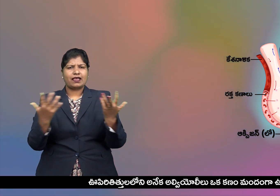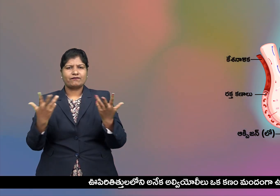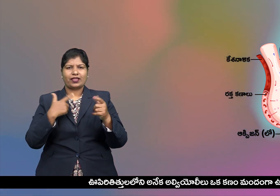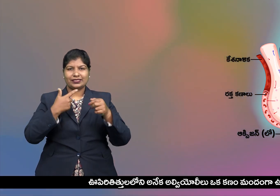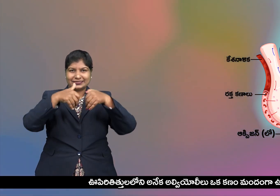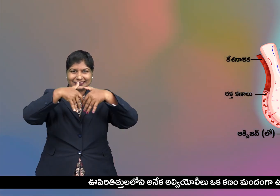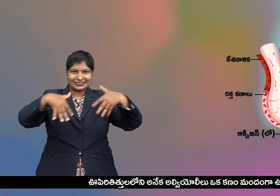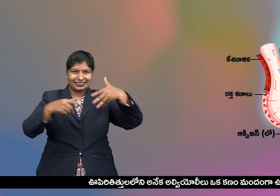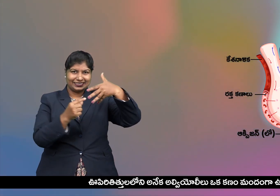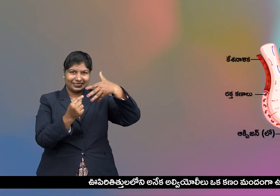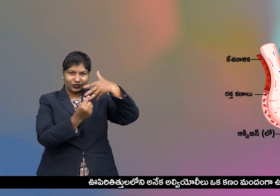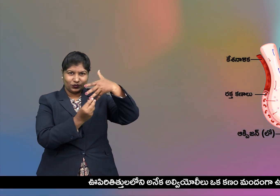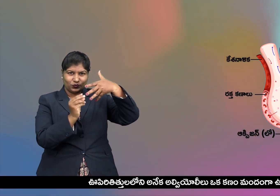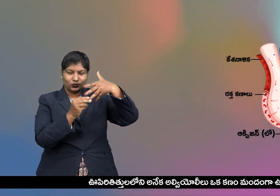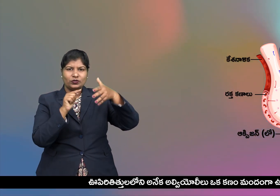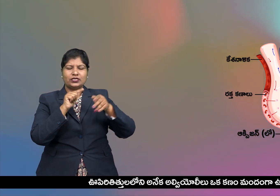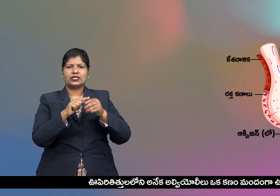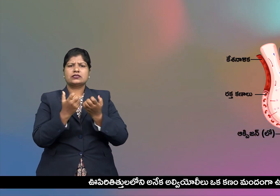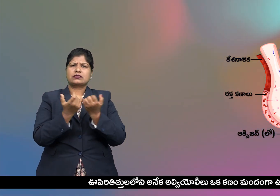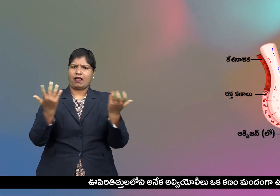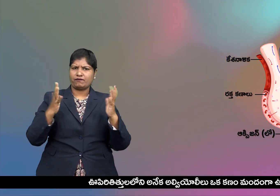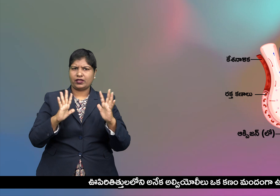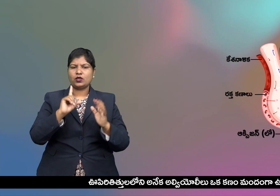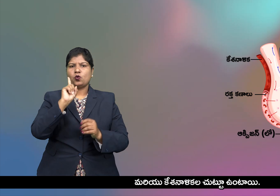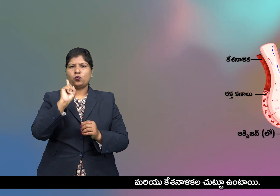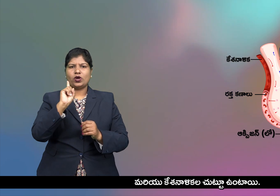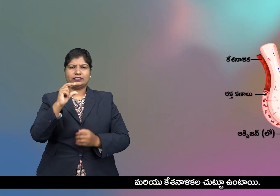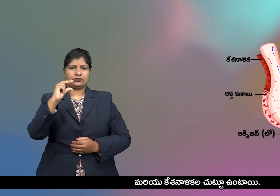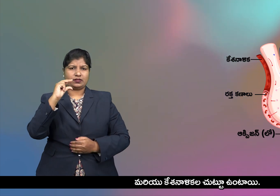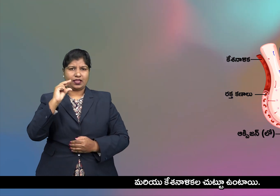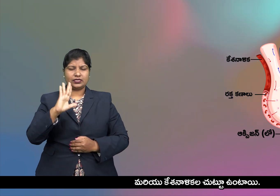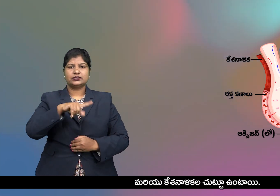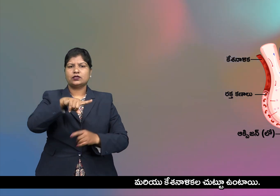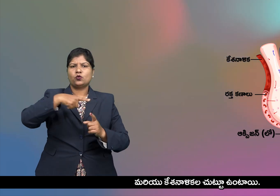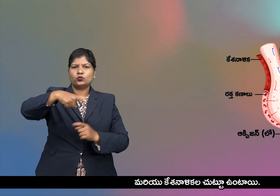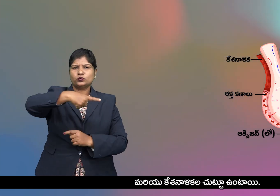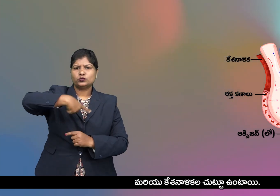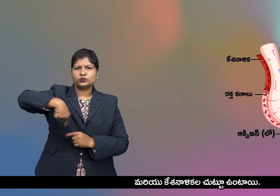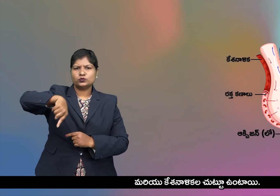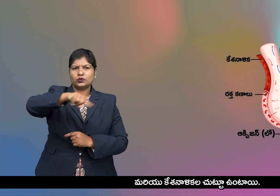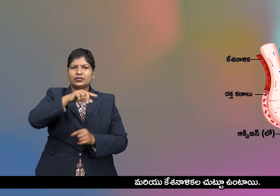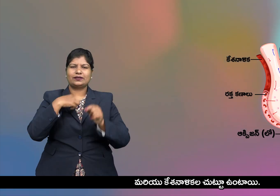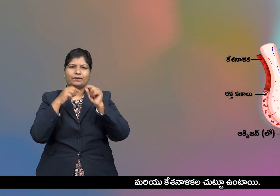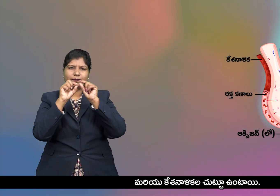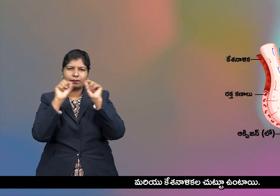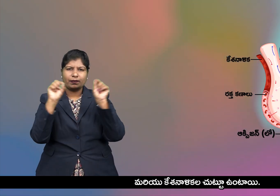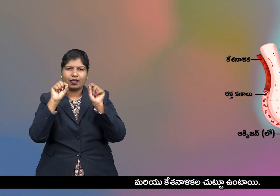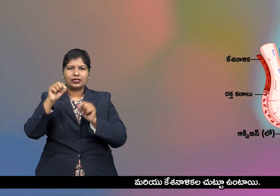ఊపిరితిత్తులలోని అనేక ఆల్వియోలు ఒక కణం మందంగా ఉంటాయి మరియు కేశనాళికల చుట్టూ ఉంటాయి.